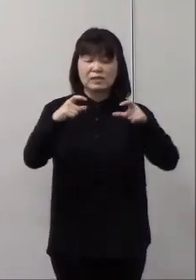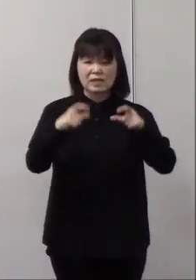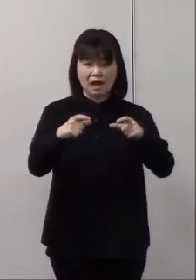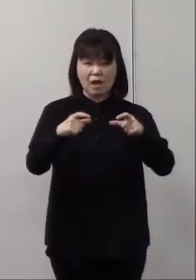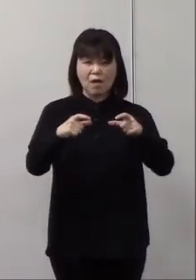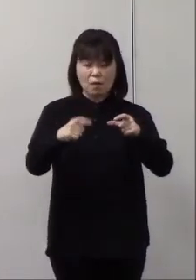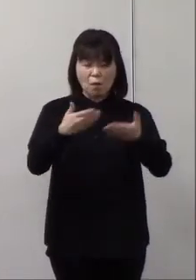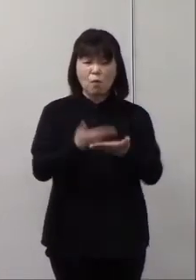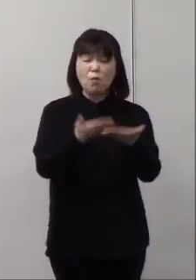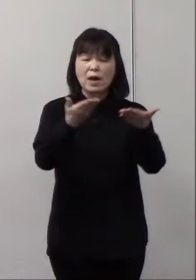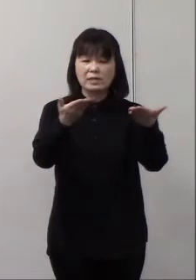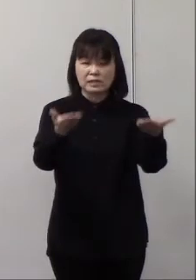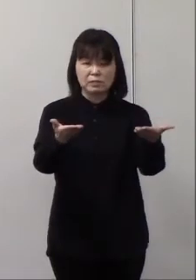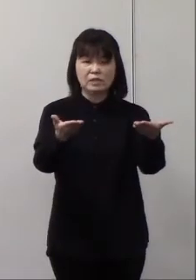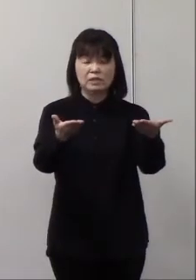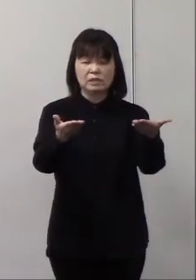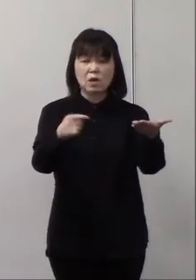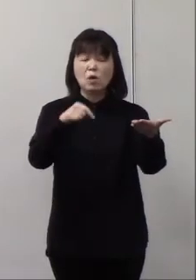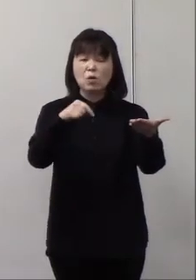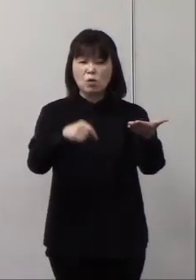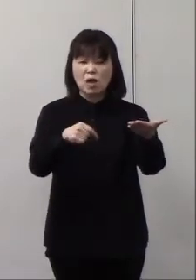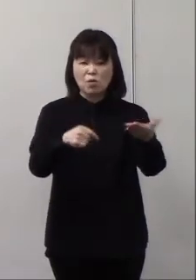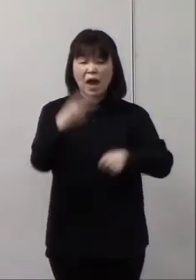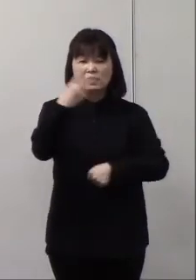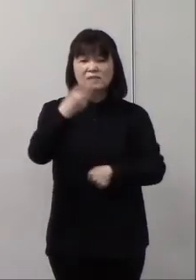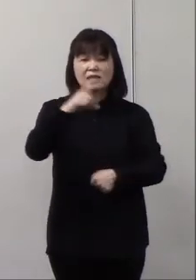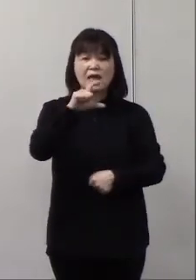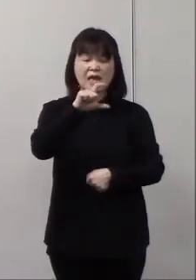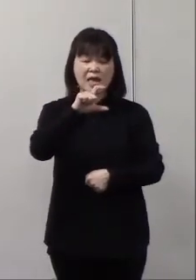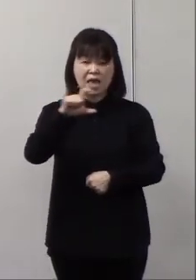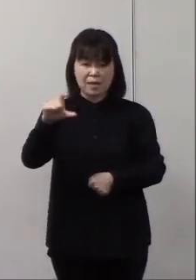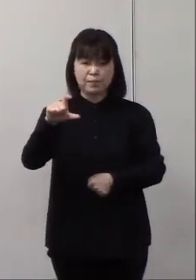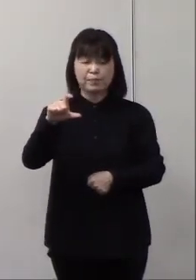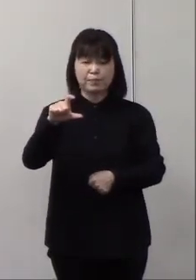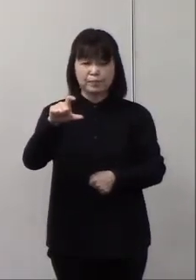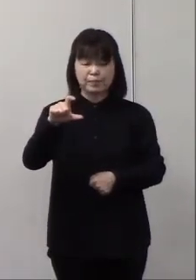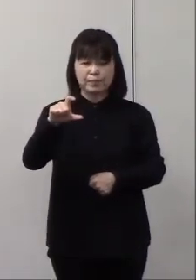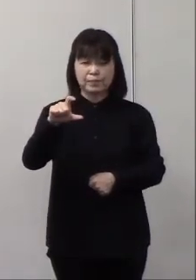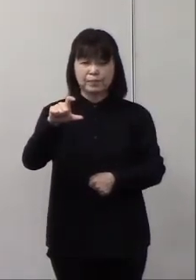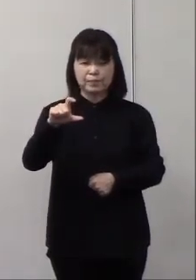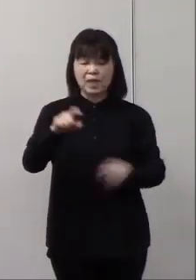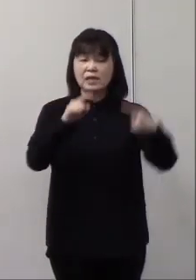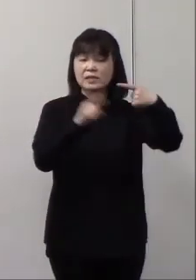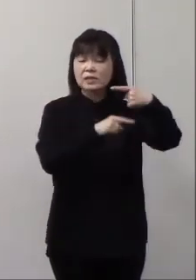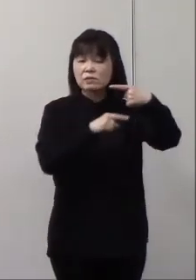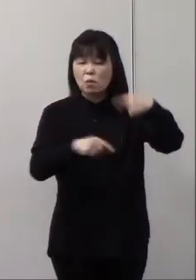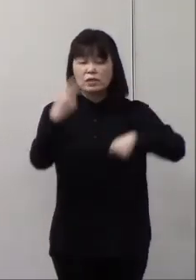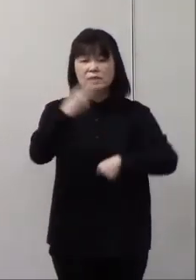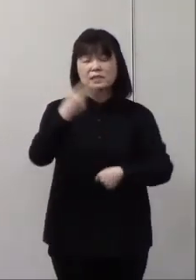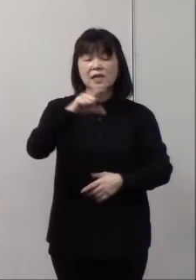ては2000円分、お一人2000円、